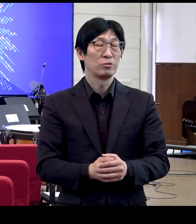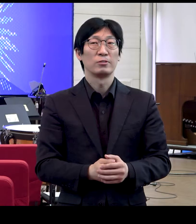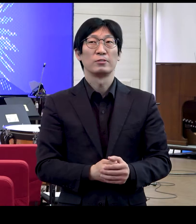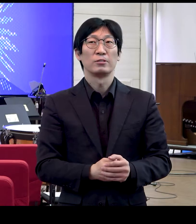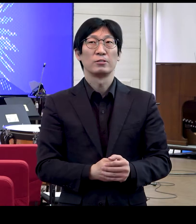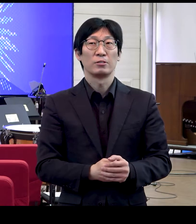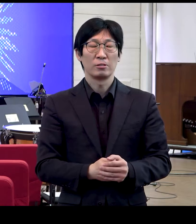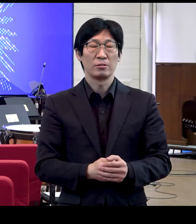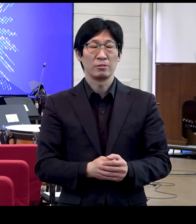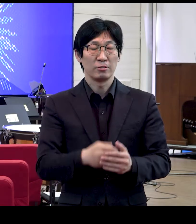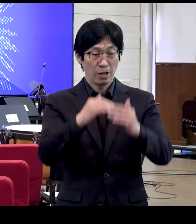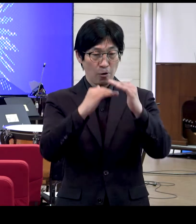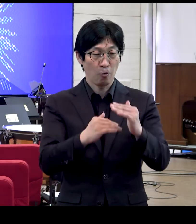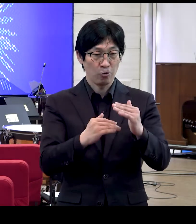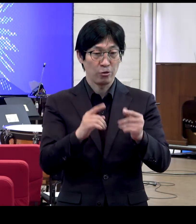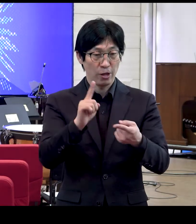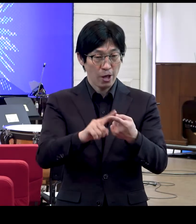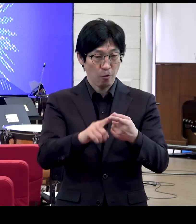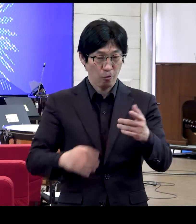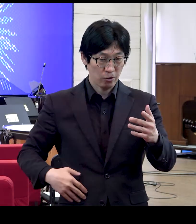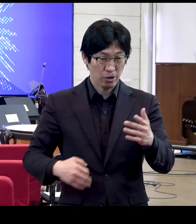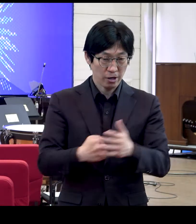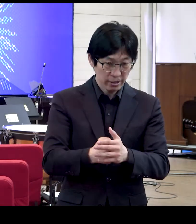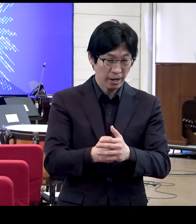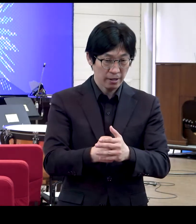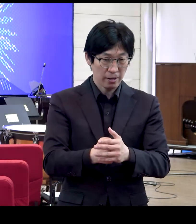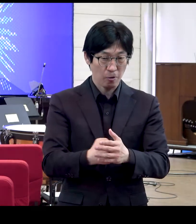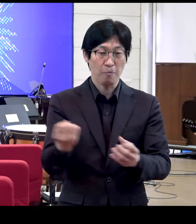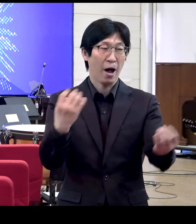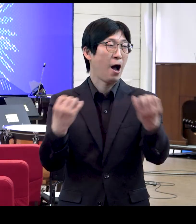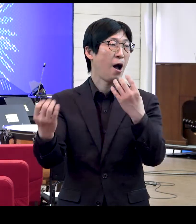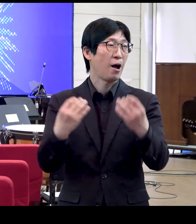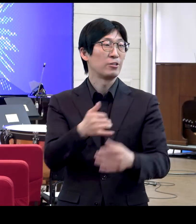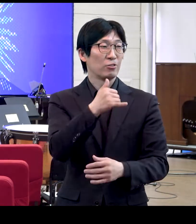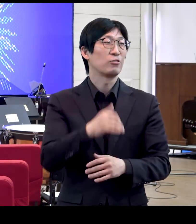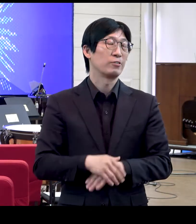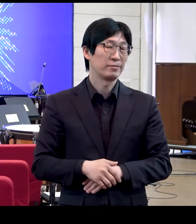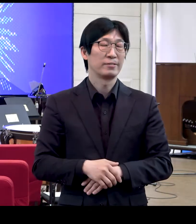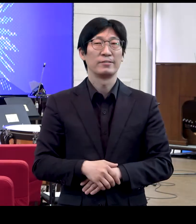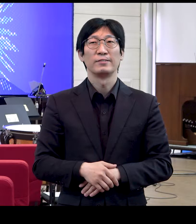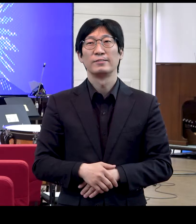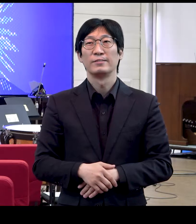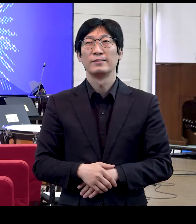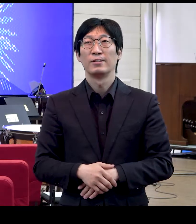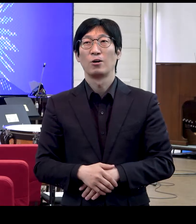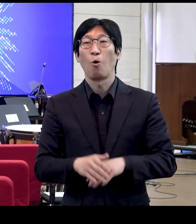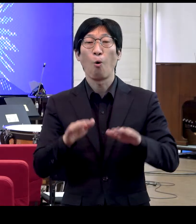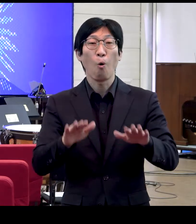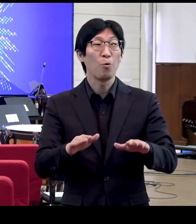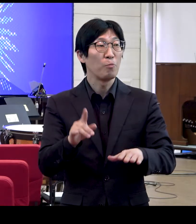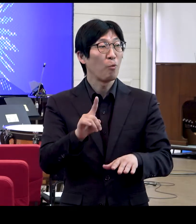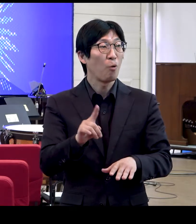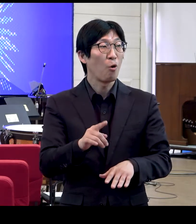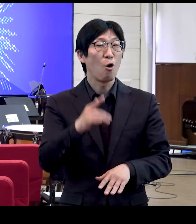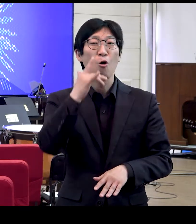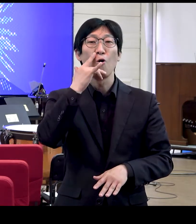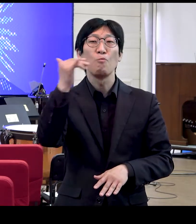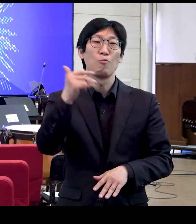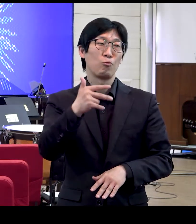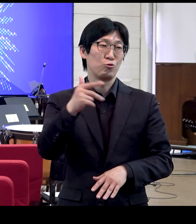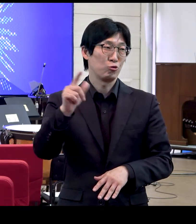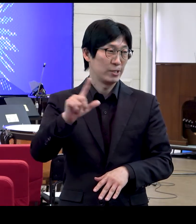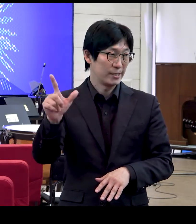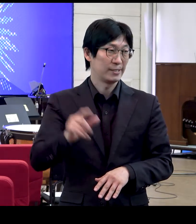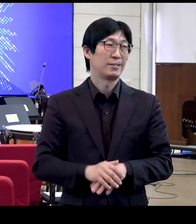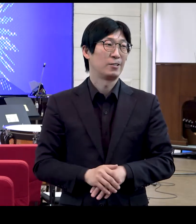정말 결단하는 시간을 가졌다고 그렇게 나누어 주셨습니다. 오늘은 어버이 주일입니다. 그런데